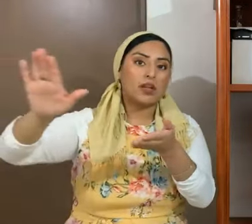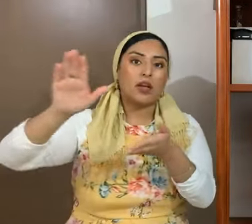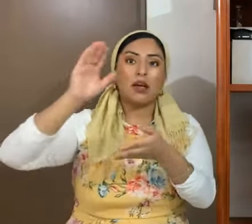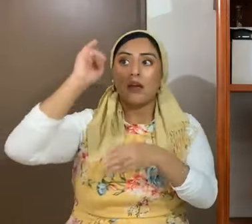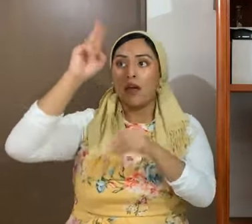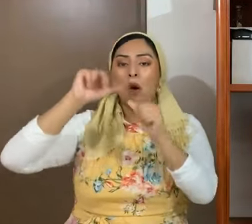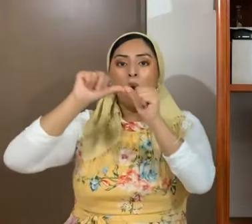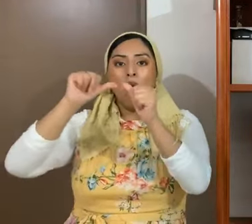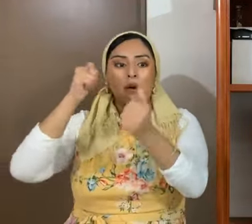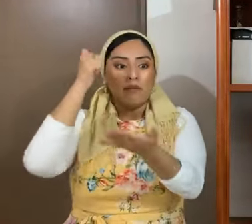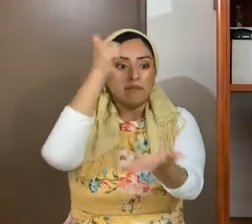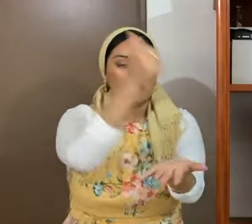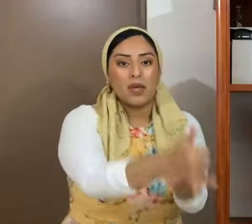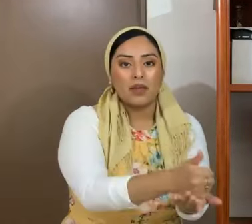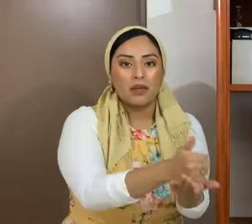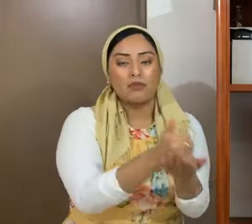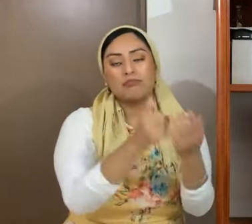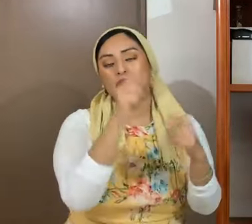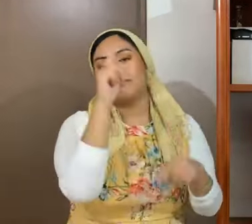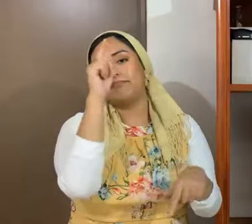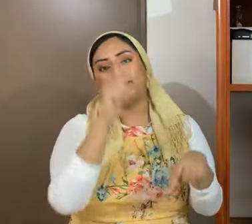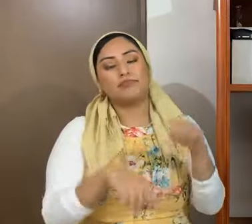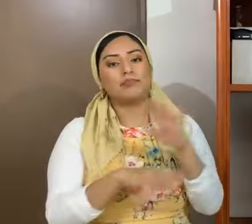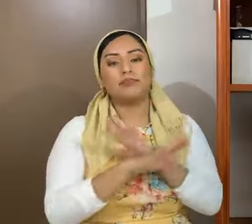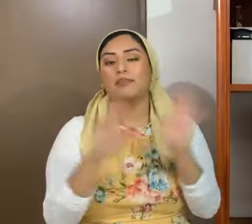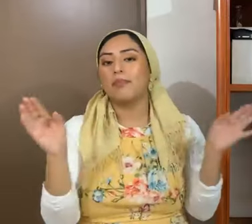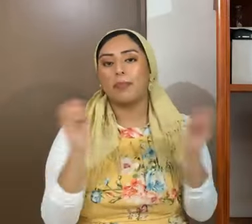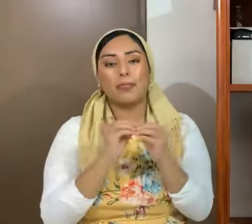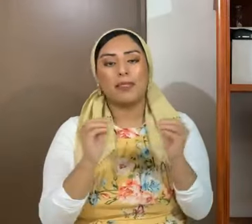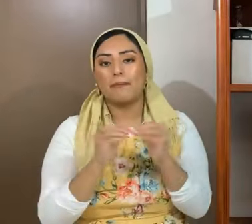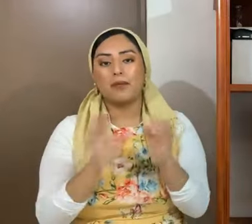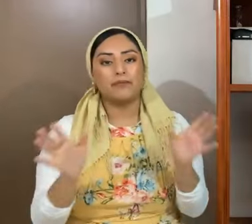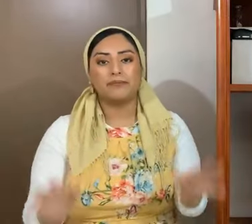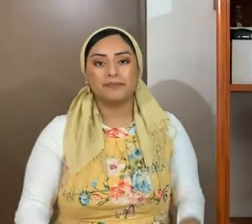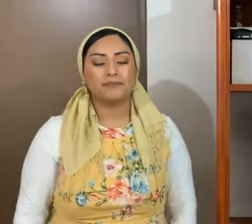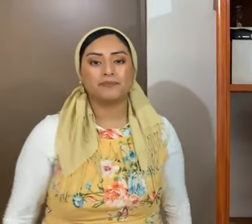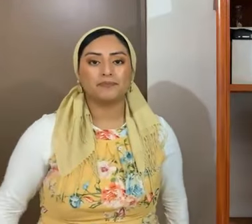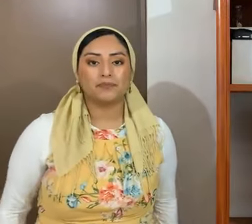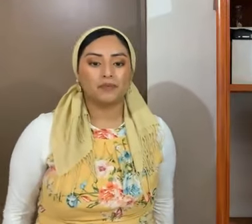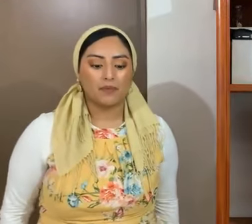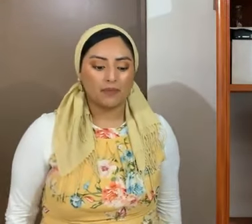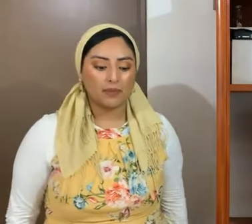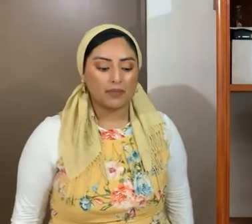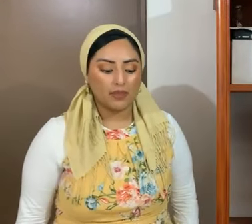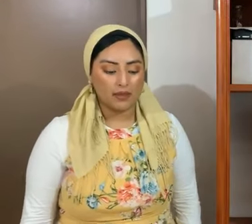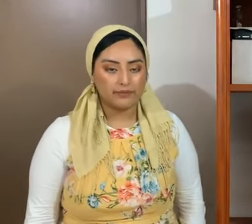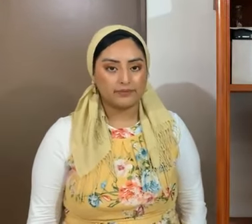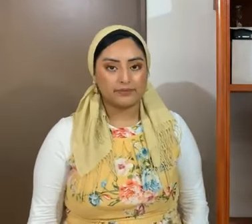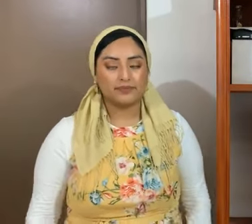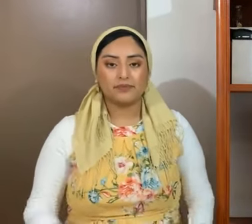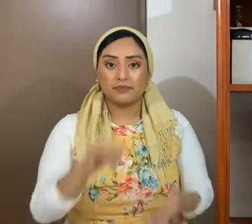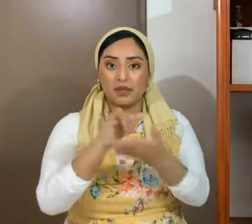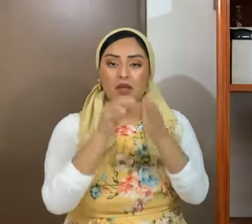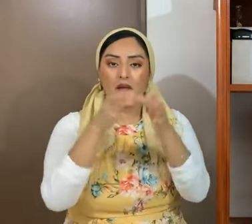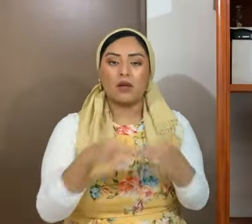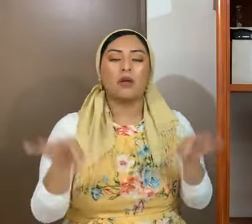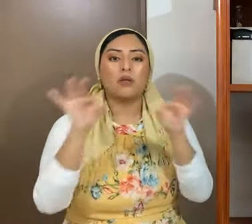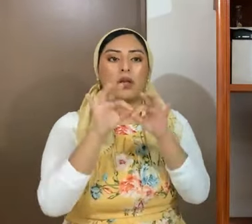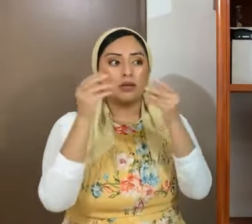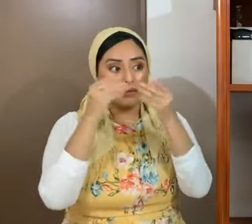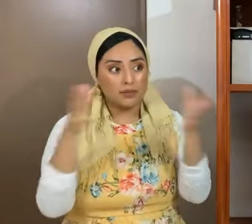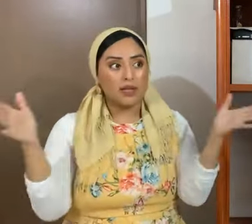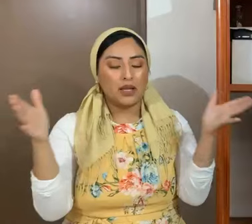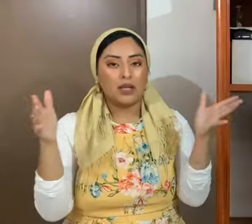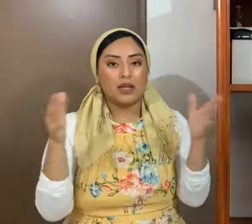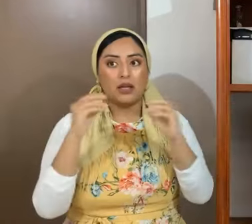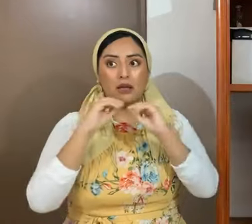seguir consecuentándolos, que eso es imposible, va a seguir escuchando después de que son rebeldes? Eso es muy importante y hay que decirlo